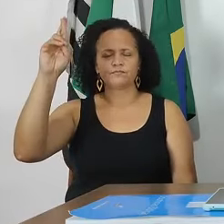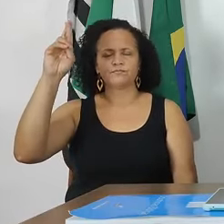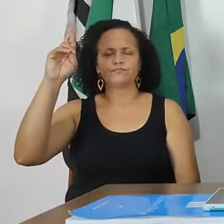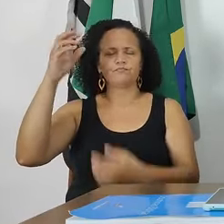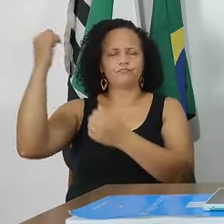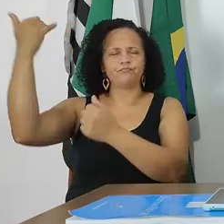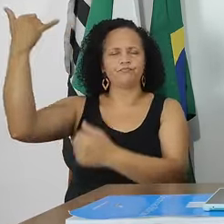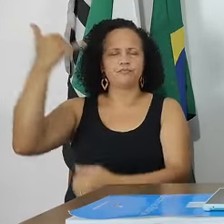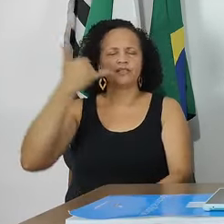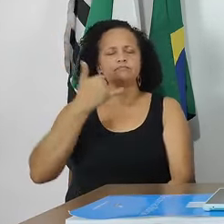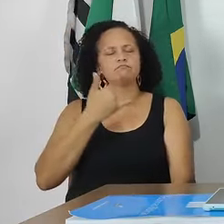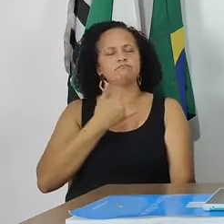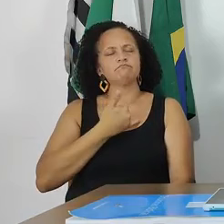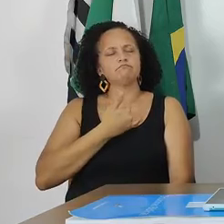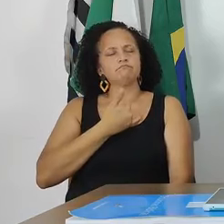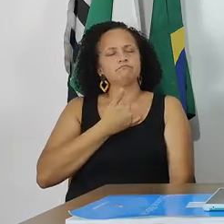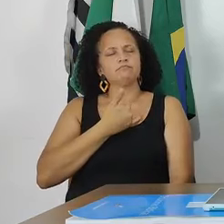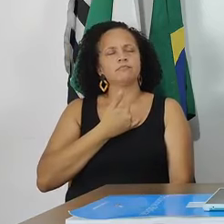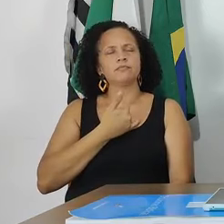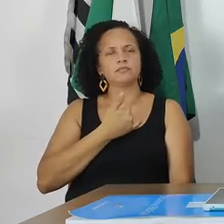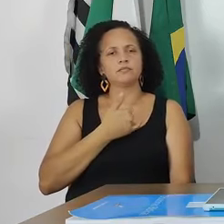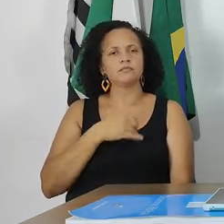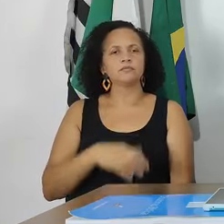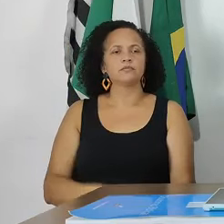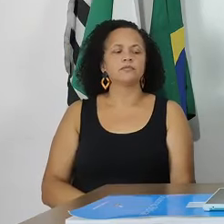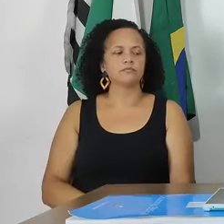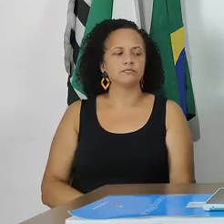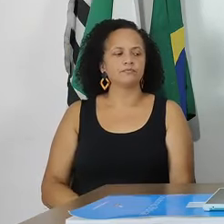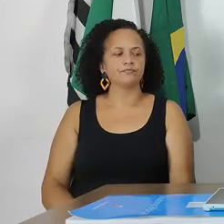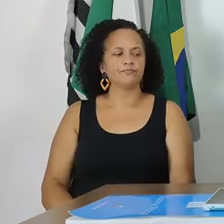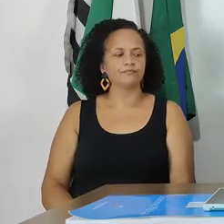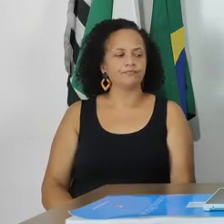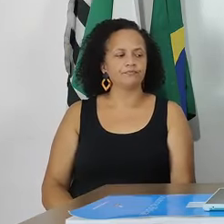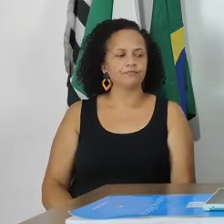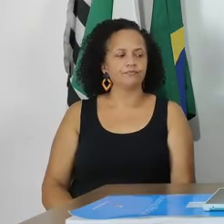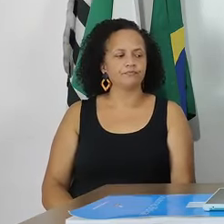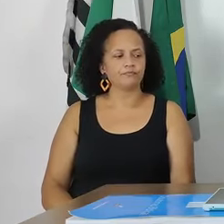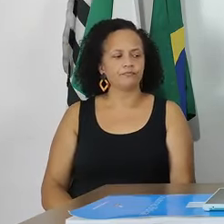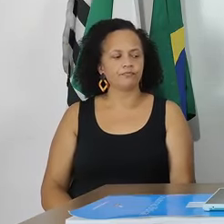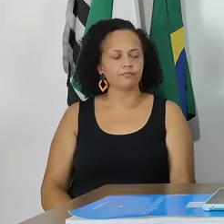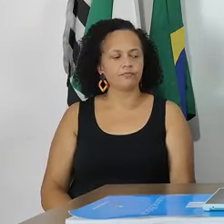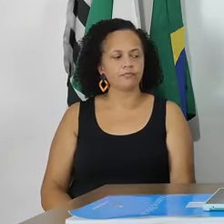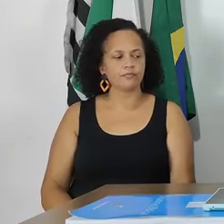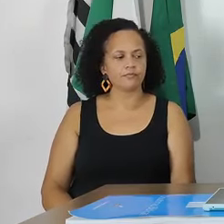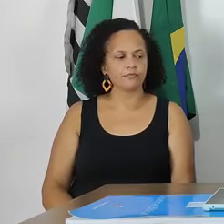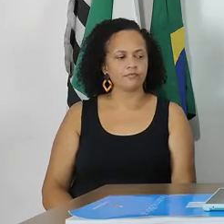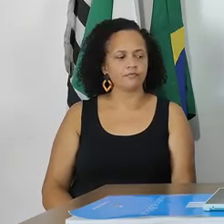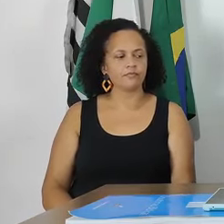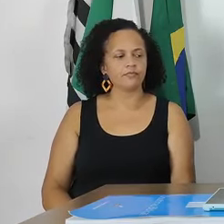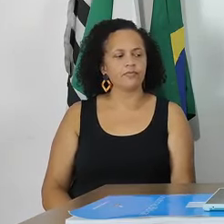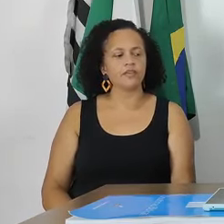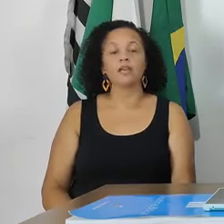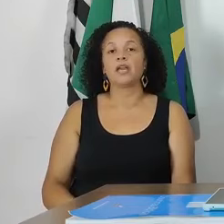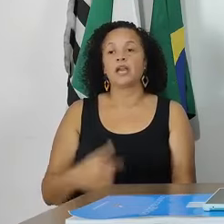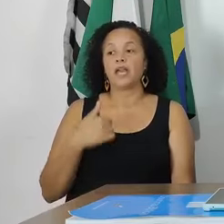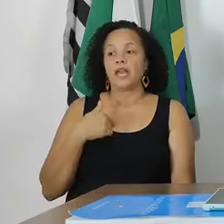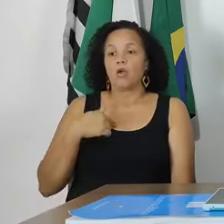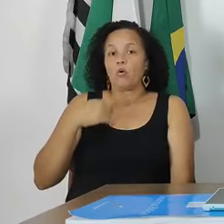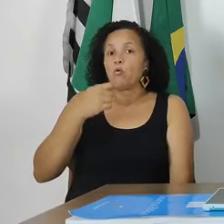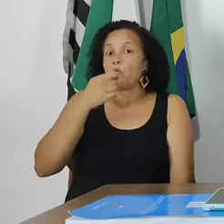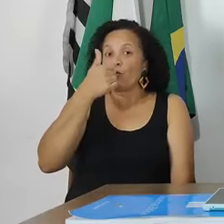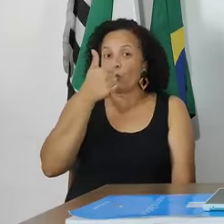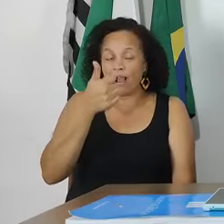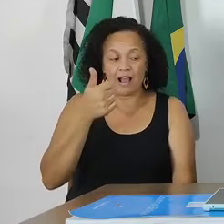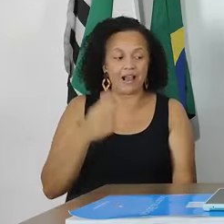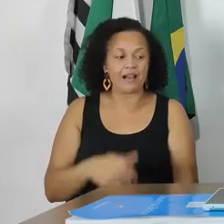deu. Então foi quando aconteceu isso comigo. Eu fui conduzida a um erro. Mas o que